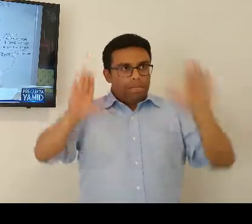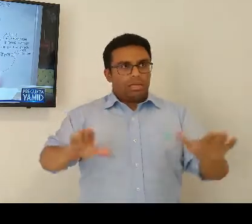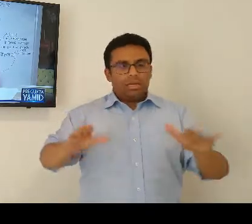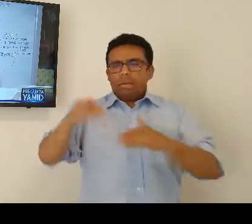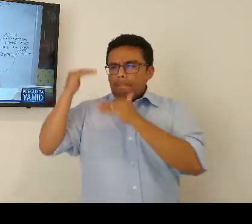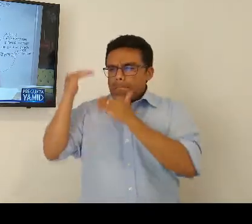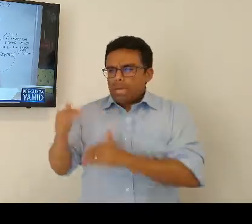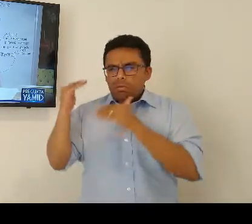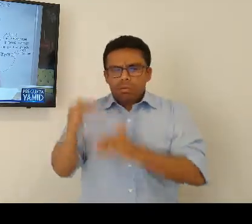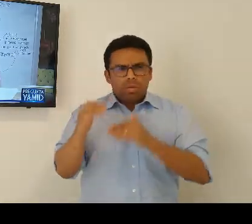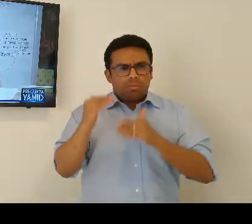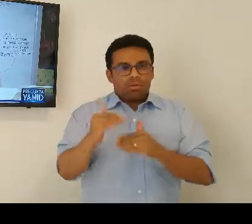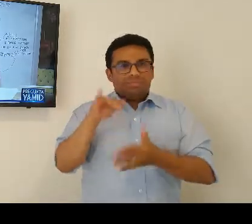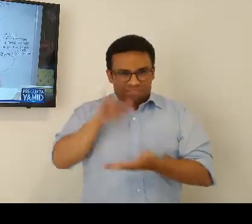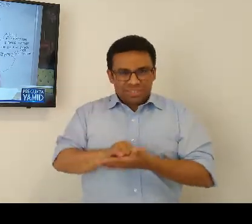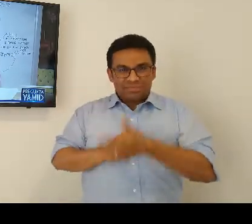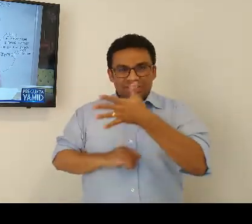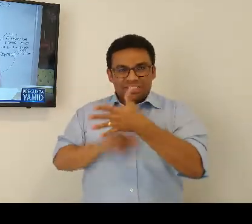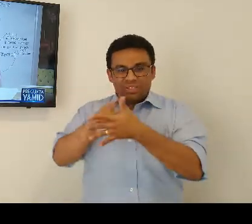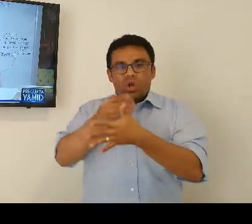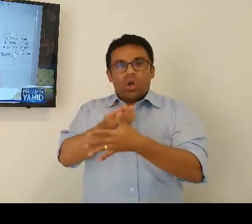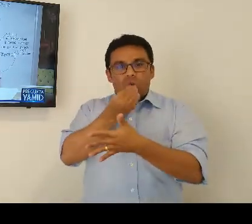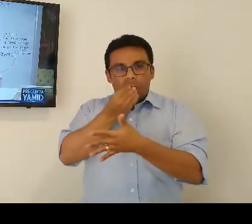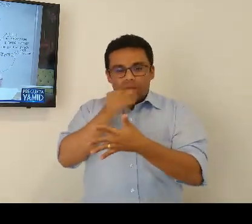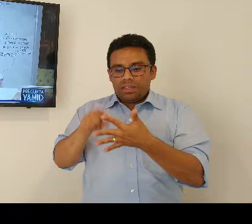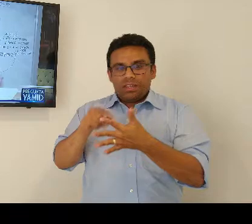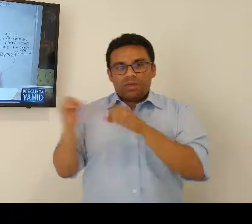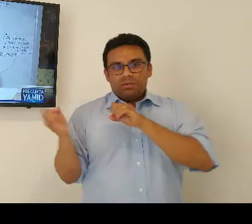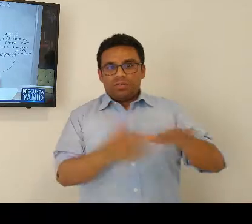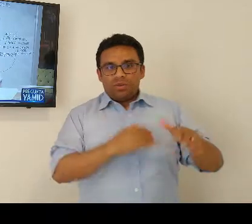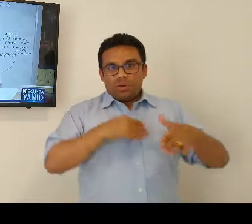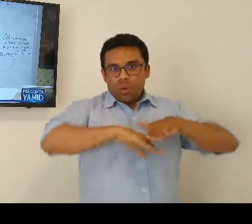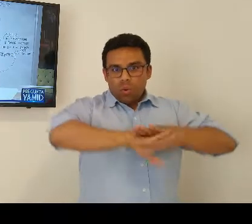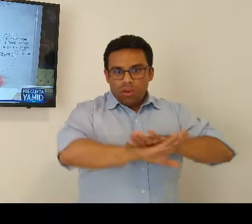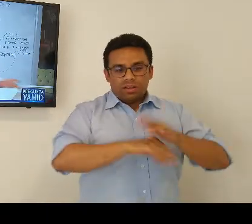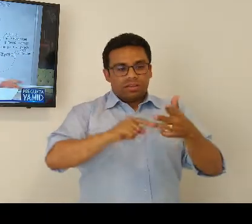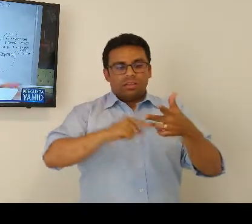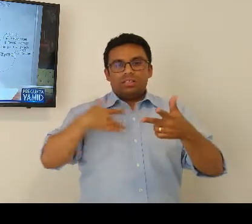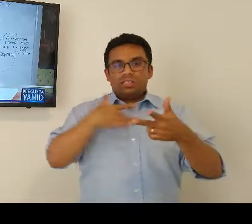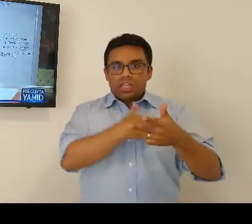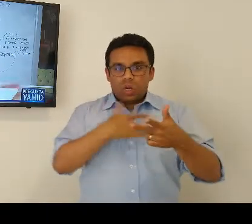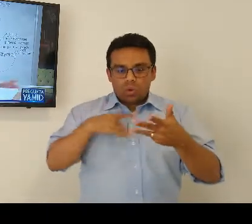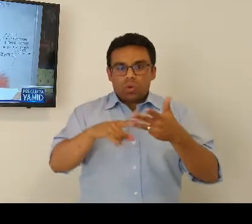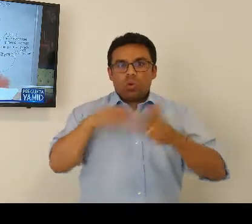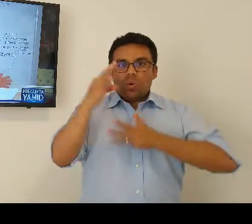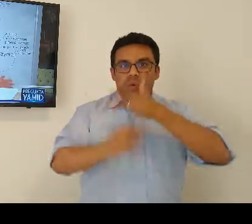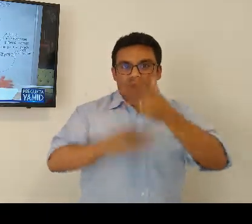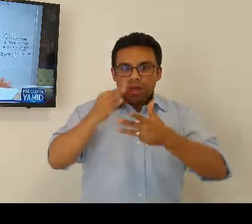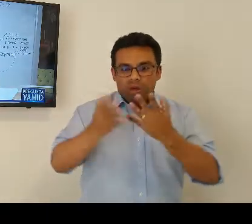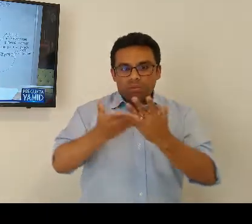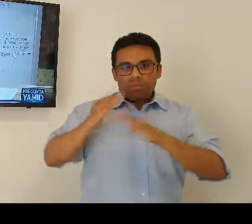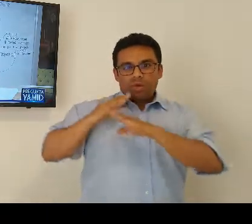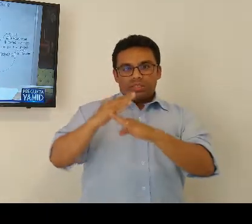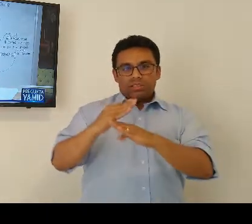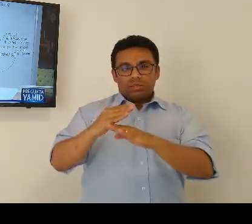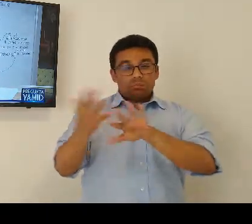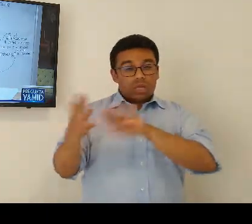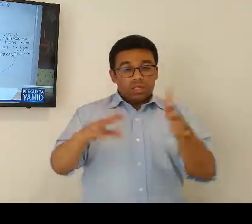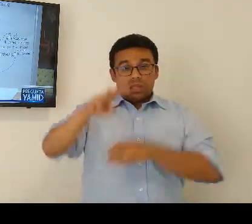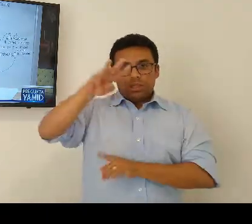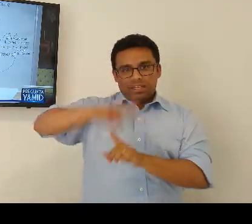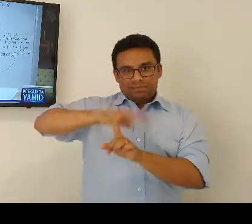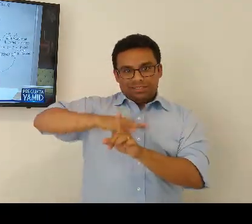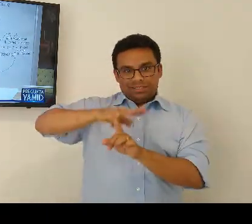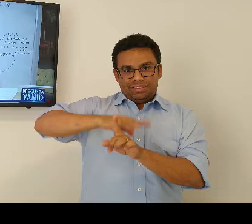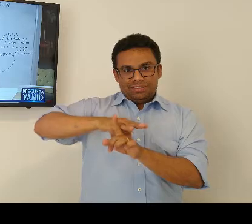cosas: comida, abastecimiento, salud, cuidado, protección, durante por lo menos 3 meses. De manera